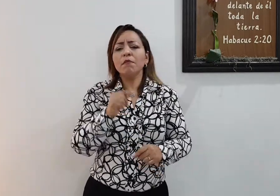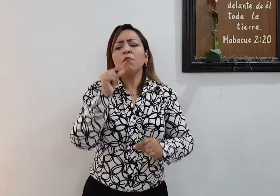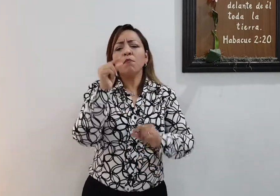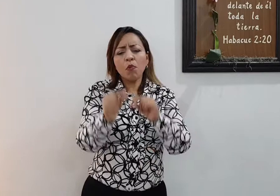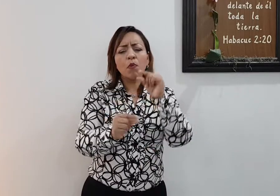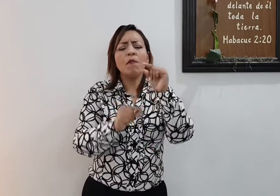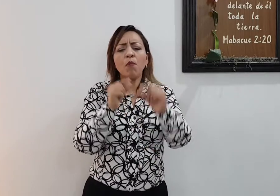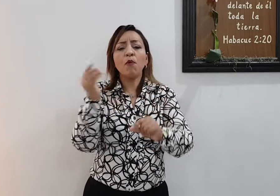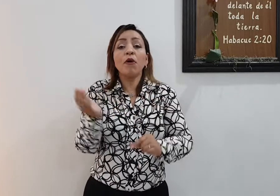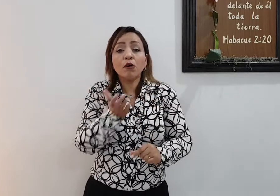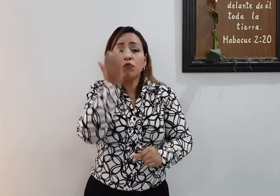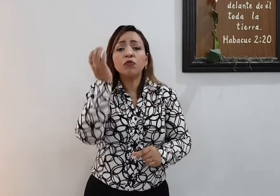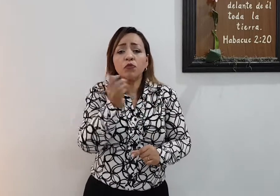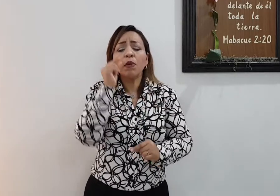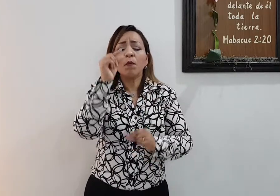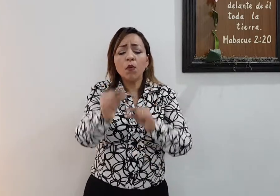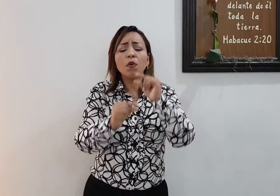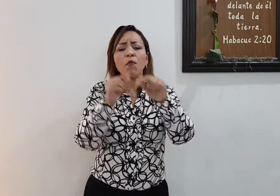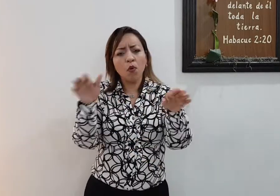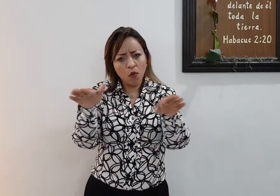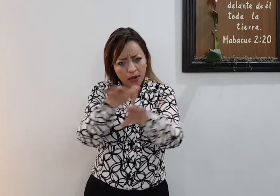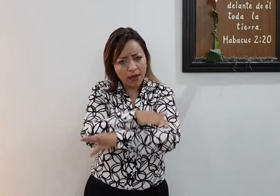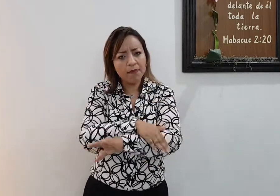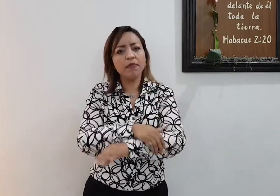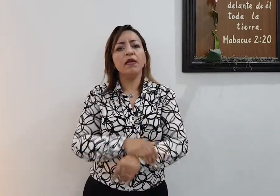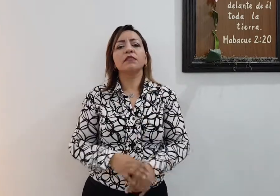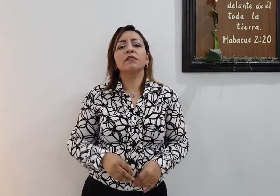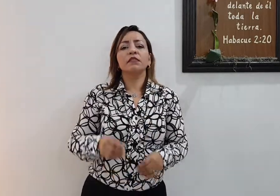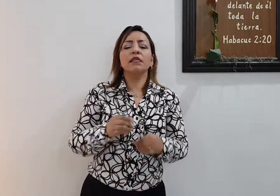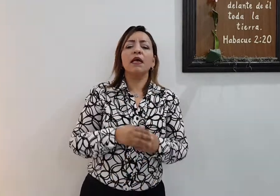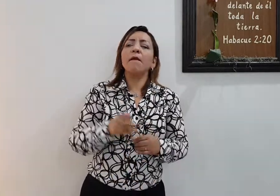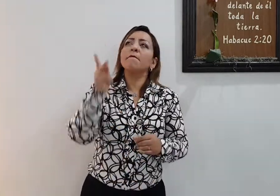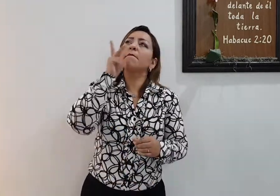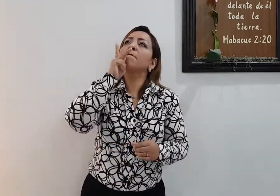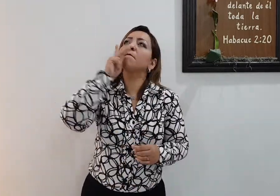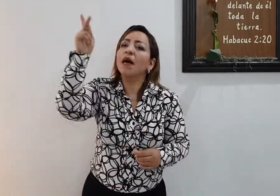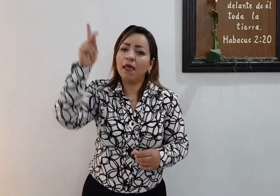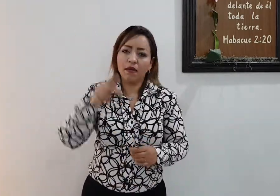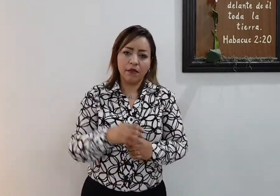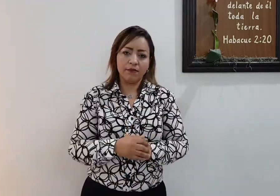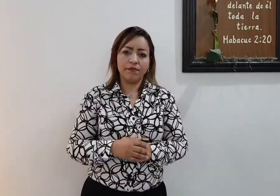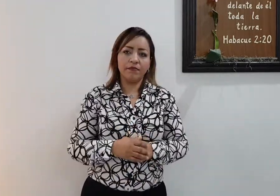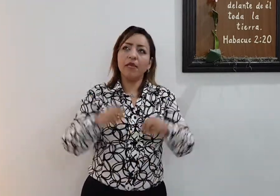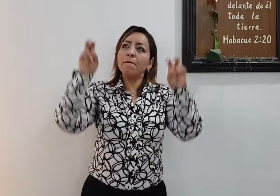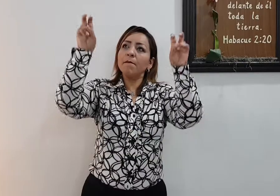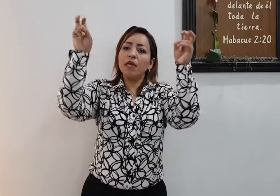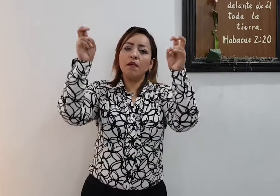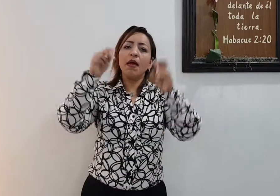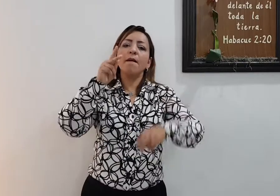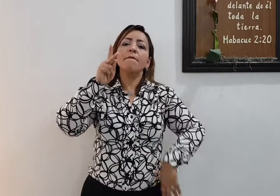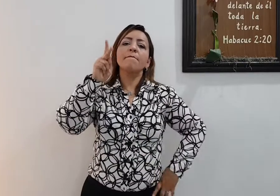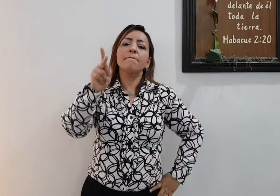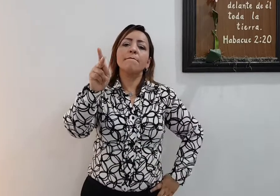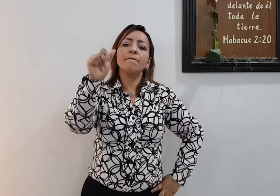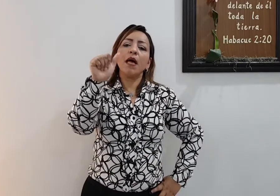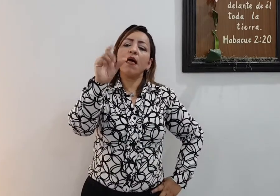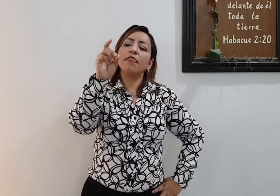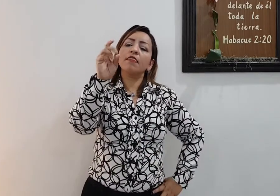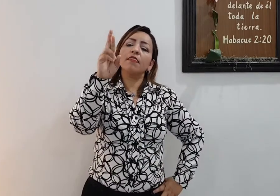muchas figuras, pero decirle a Dios Padre, a muchos les cuesta trabajo. Y más todavía les cuesta trabajo